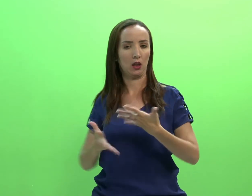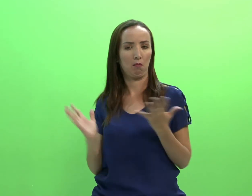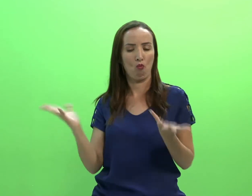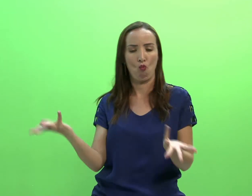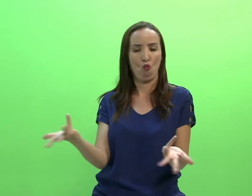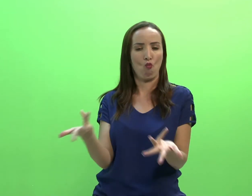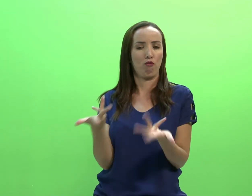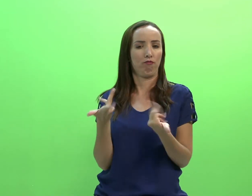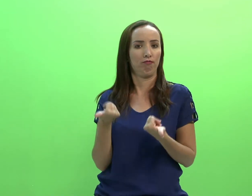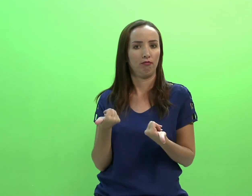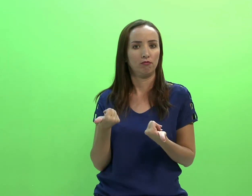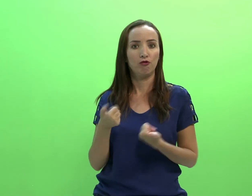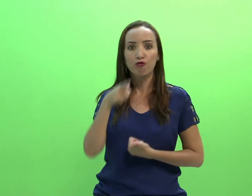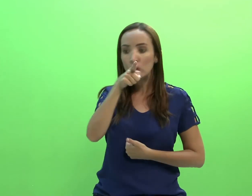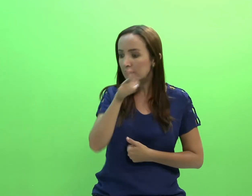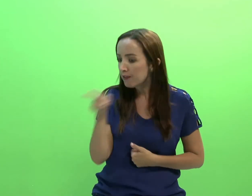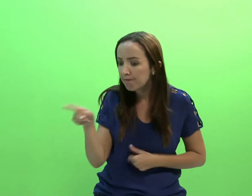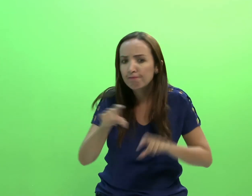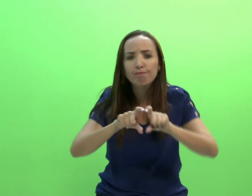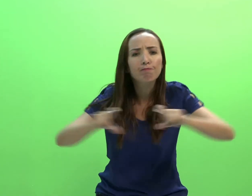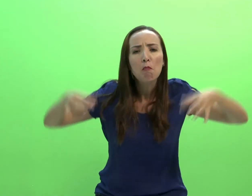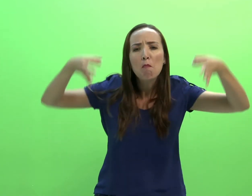ensino de Libras, ao ensino de qualidade.